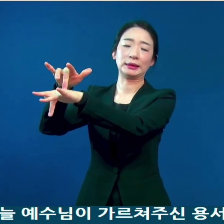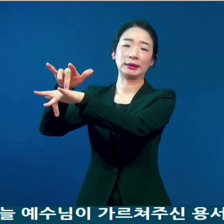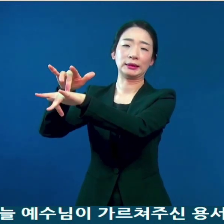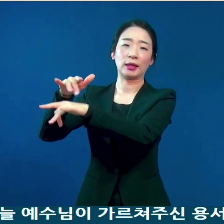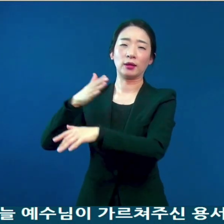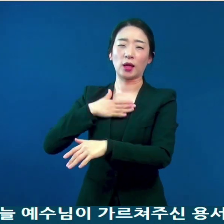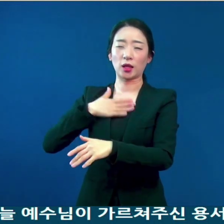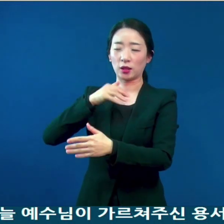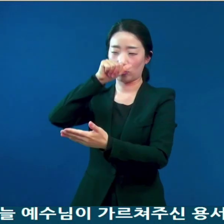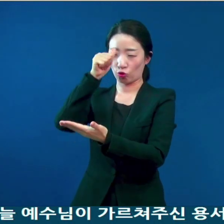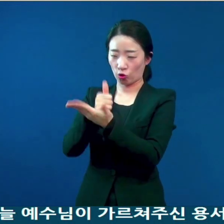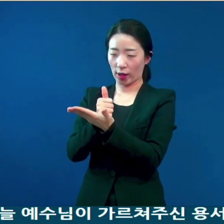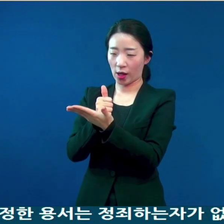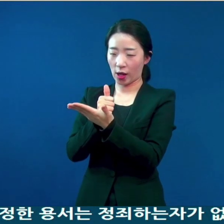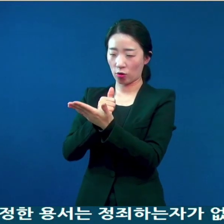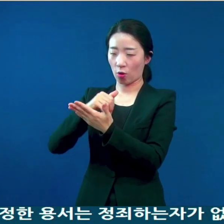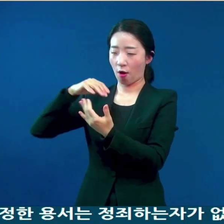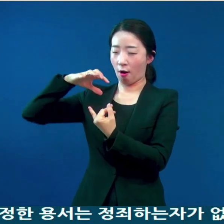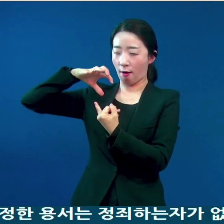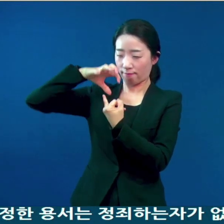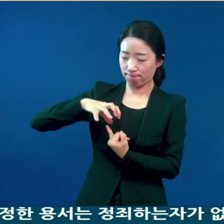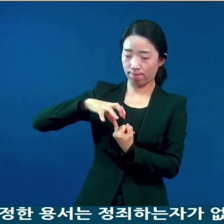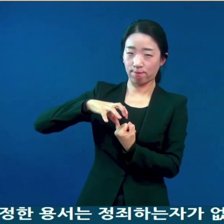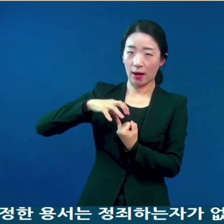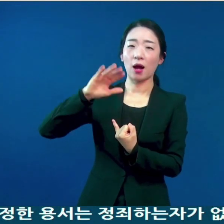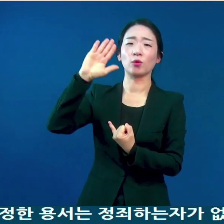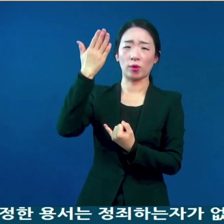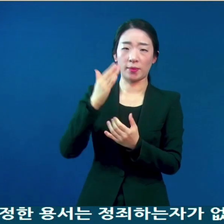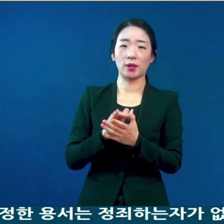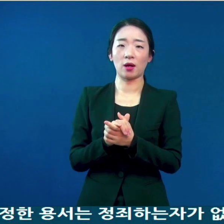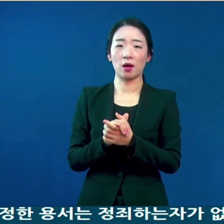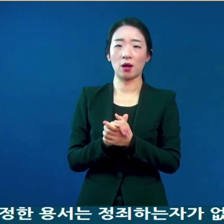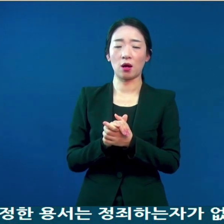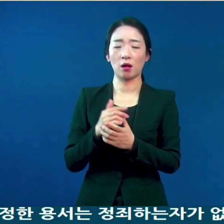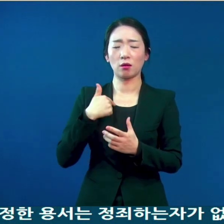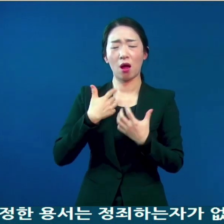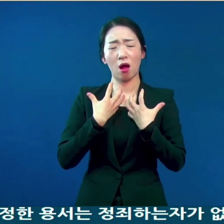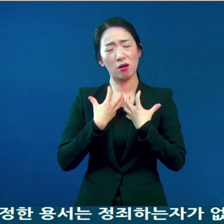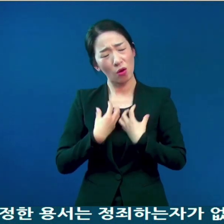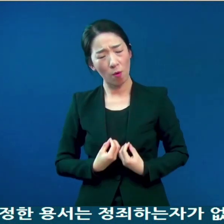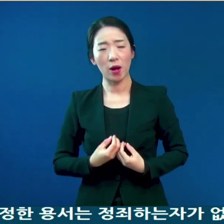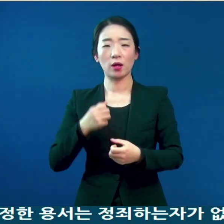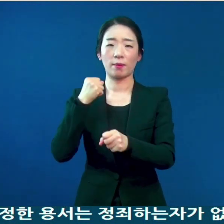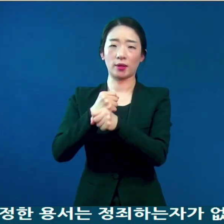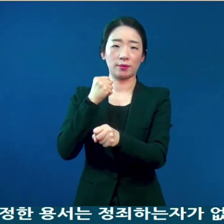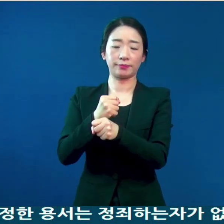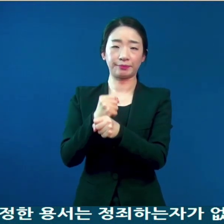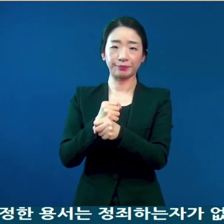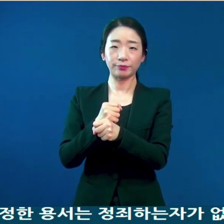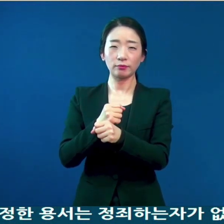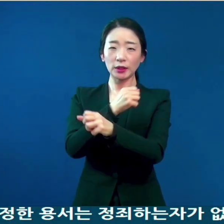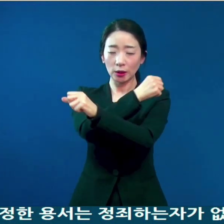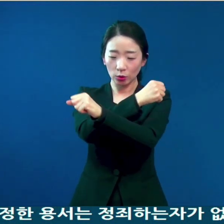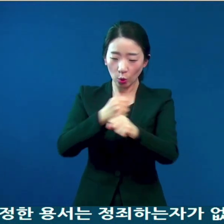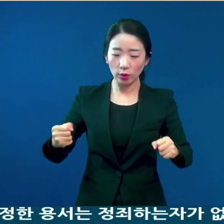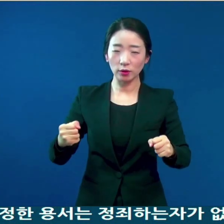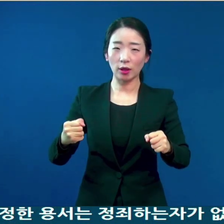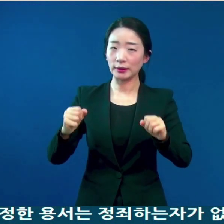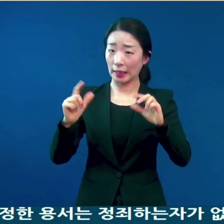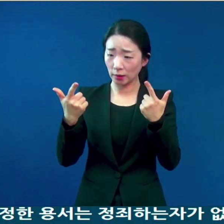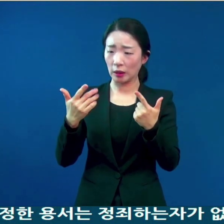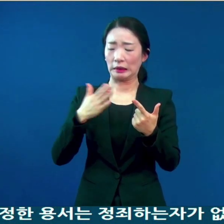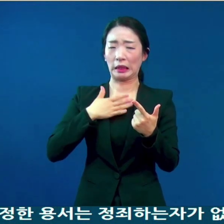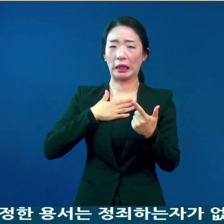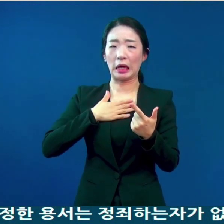것입니다. 사탄은 용서 못하는 자를 욱조이고 절망하게 만듭니다. 용서하지 않으면 내가